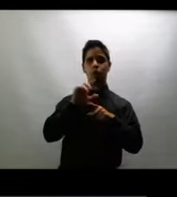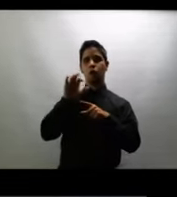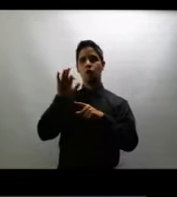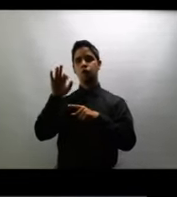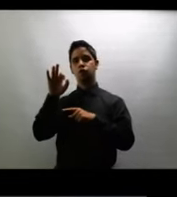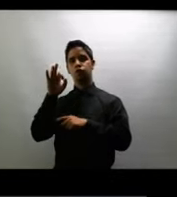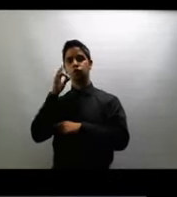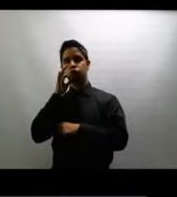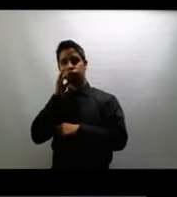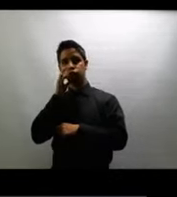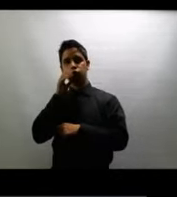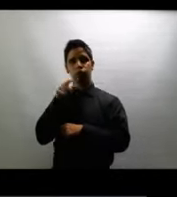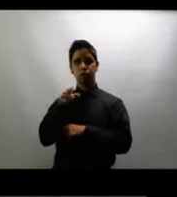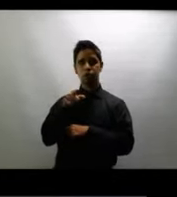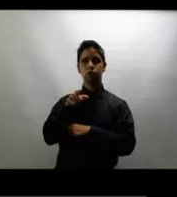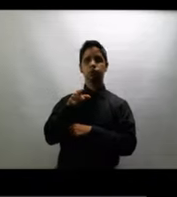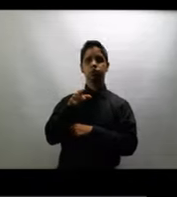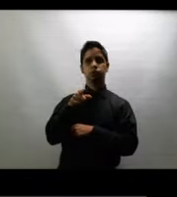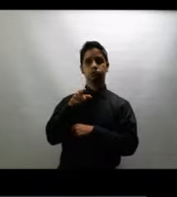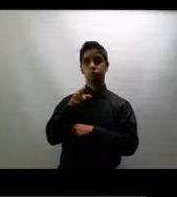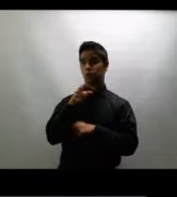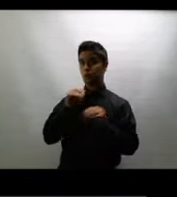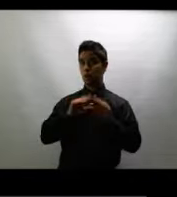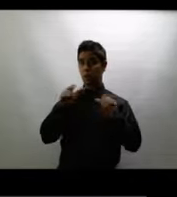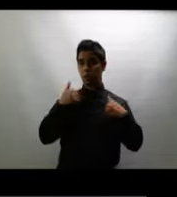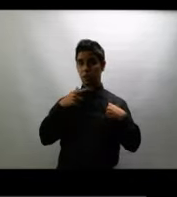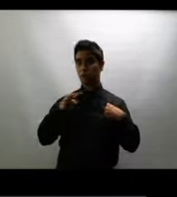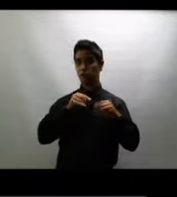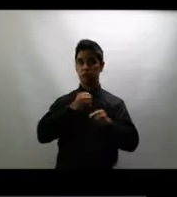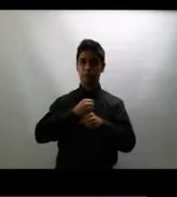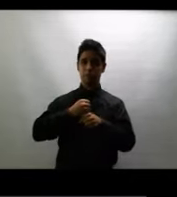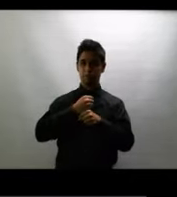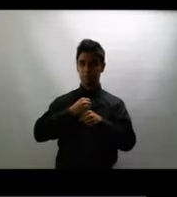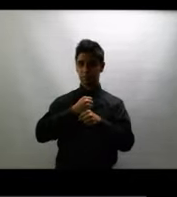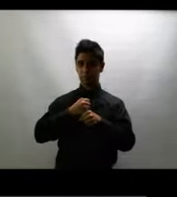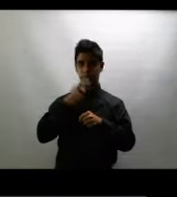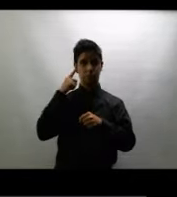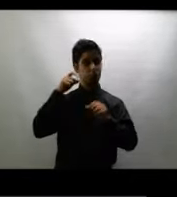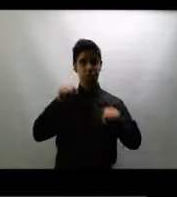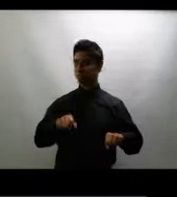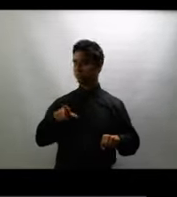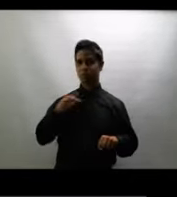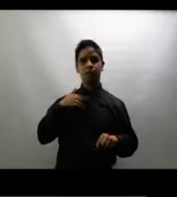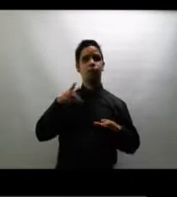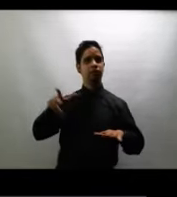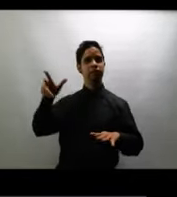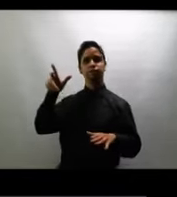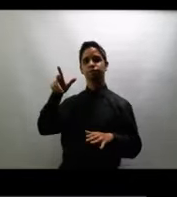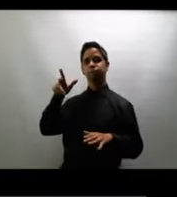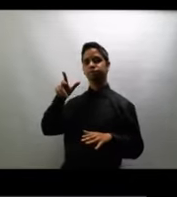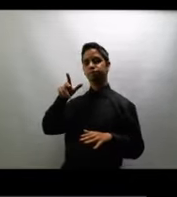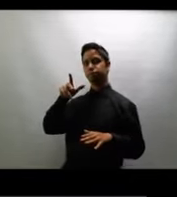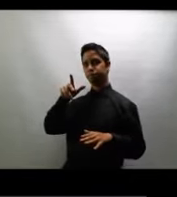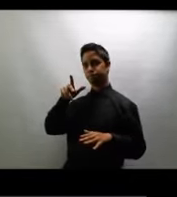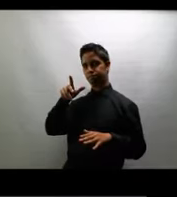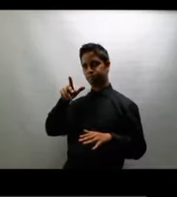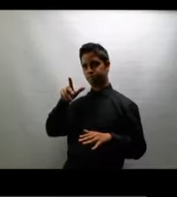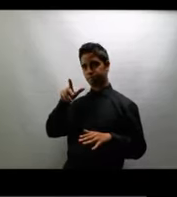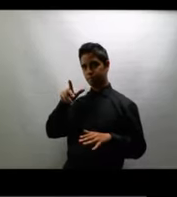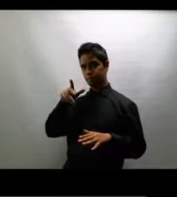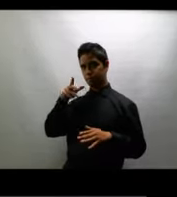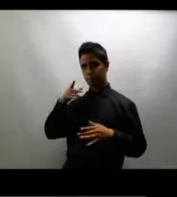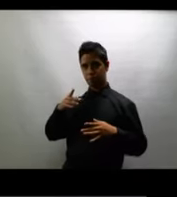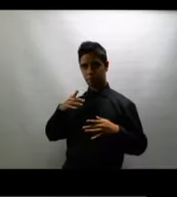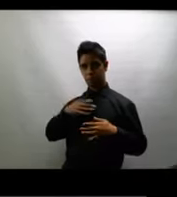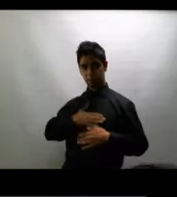batidos, emparedados, pizzas y, por supuesto, café para acompañar tu paladar. Puedes hacer la orden de tu